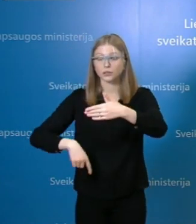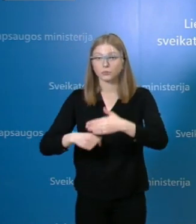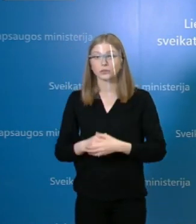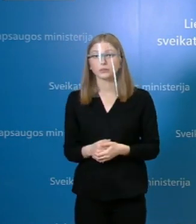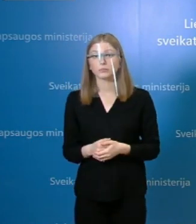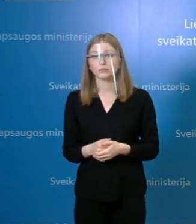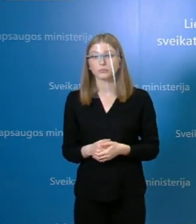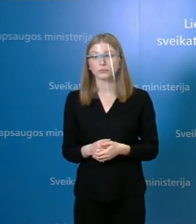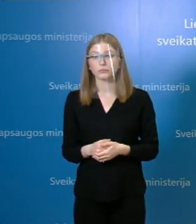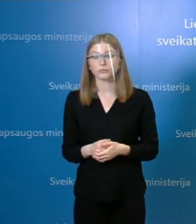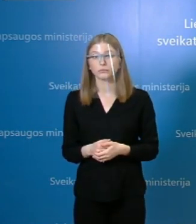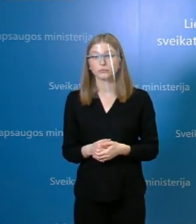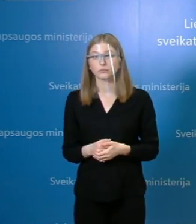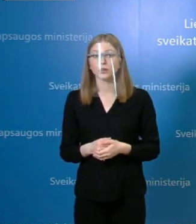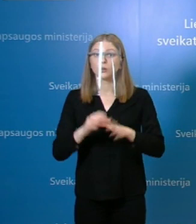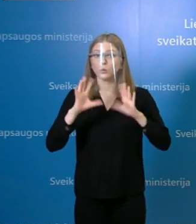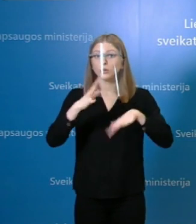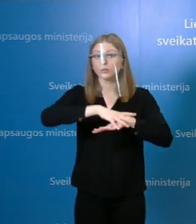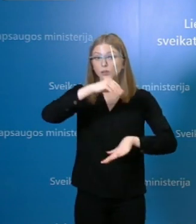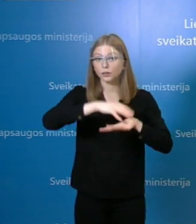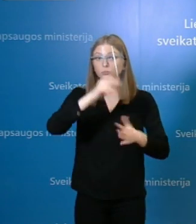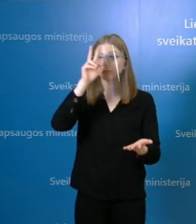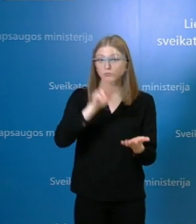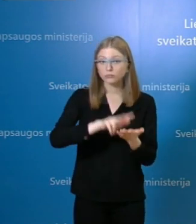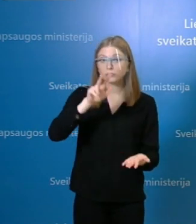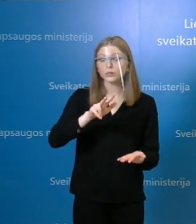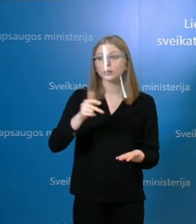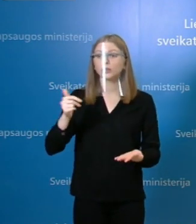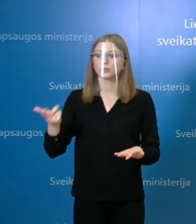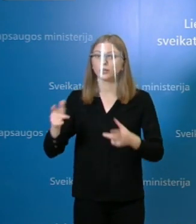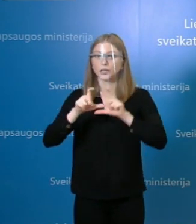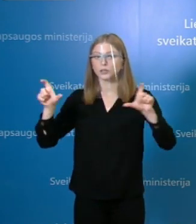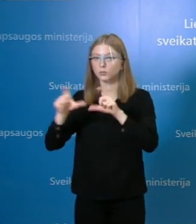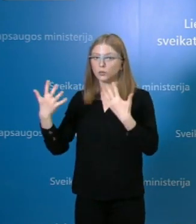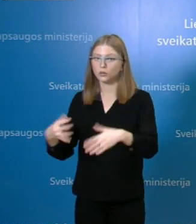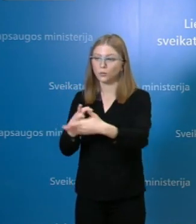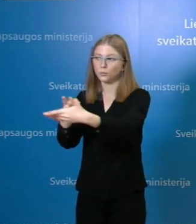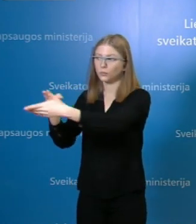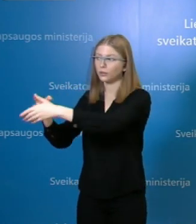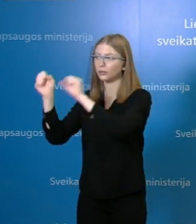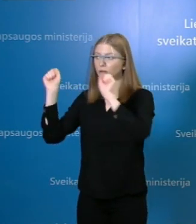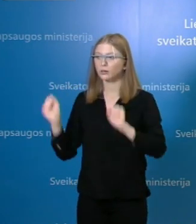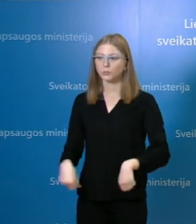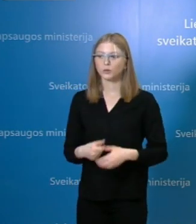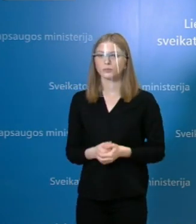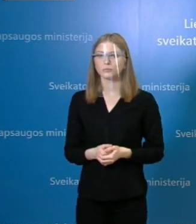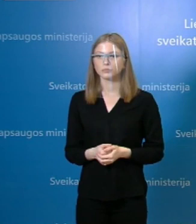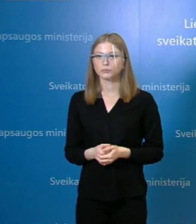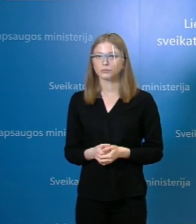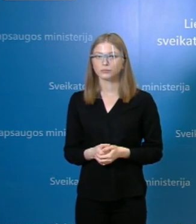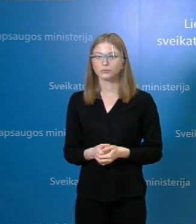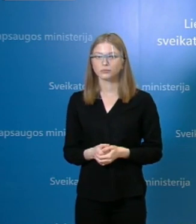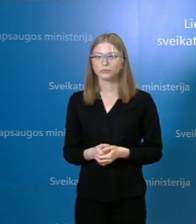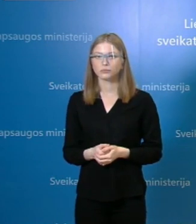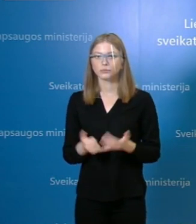teisinės bazės pataisimai leis institucijom efektyviau kontroliuoti šitą problemą.